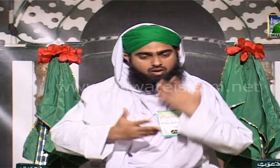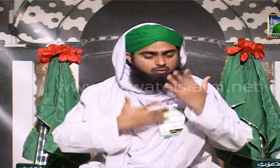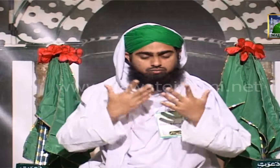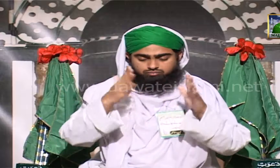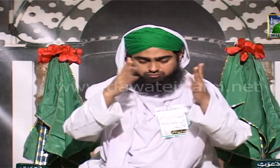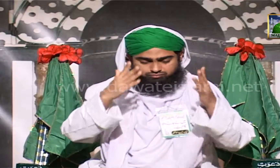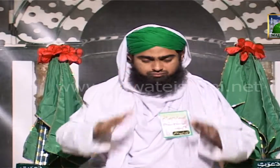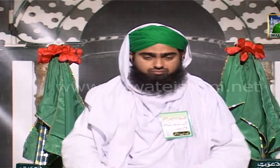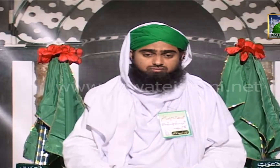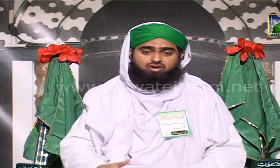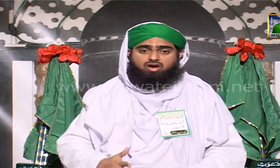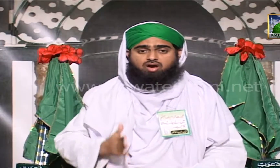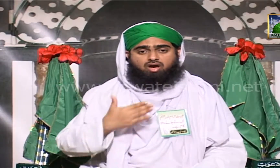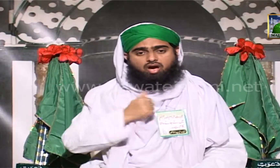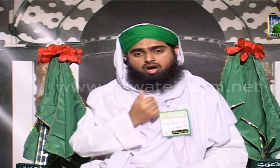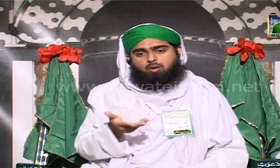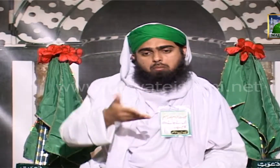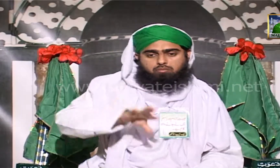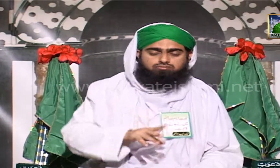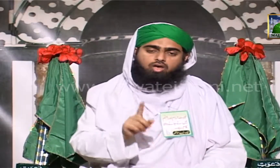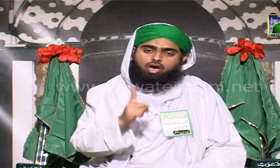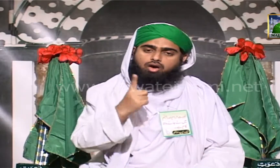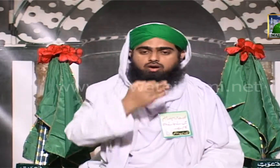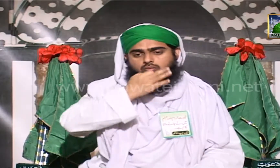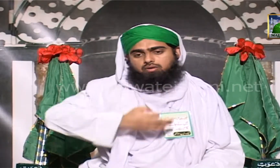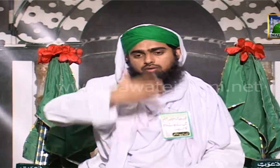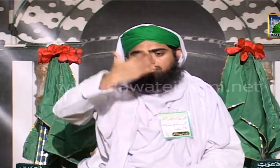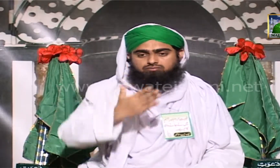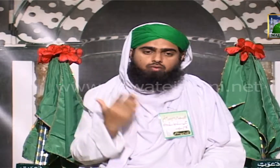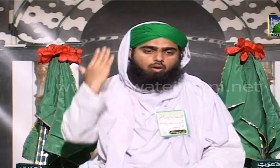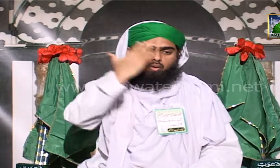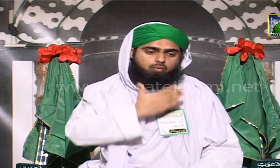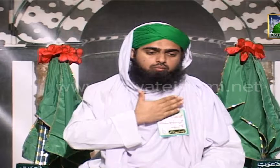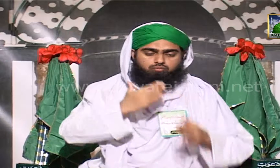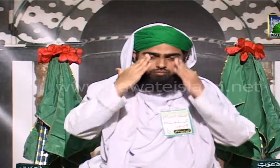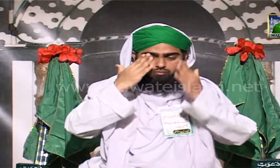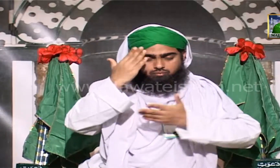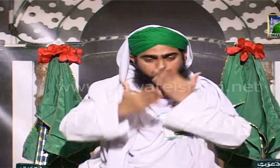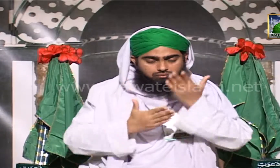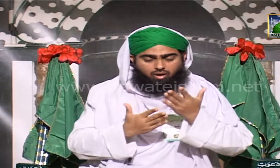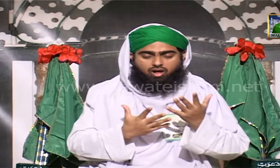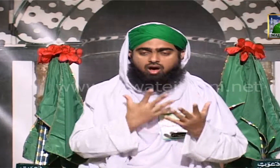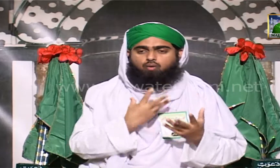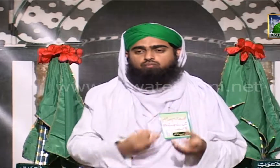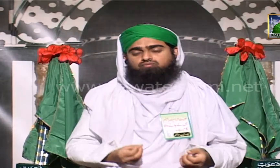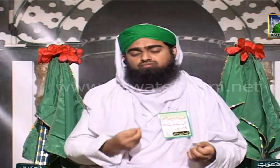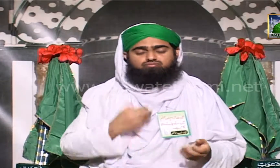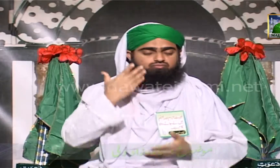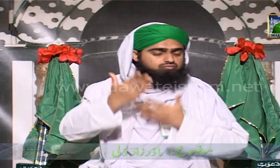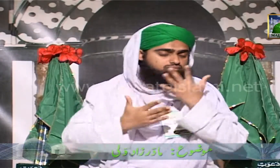عبدالحق محدث دہلوی فرماتے ہیں ایک بار سبحان اللہ الحمدللہ لا الہ الا اللہ کے لیے طرف جاؤ گے. بندہ تمنا کرے گا کہ کاش مجھے 2 رکعت پڑھنے کی اجازت مل